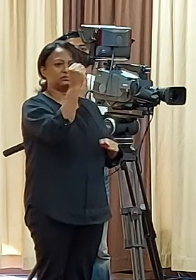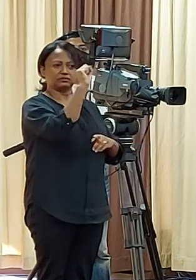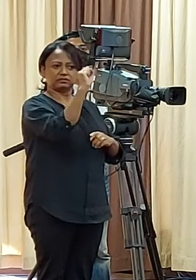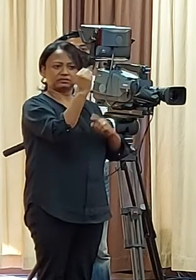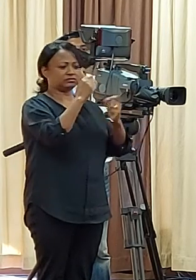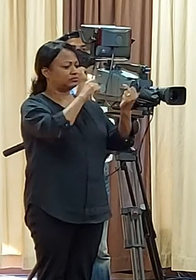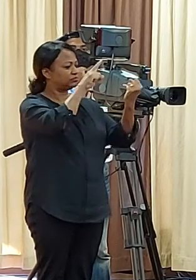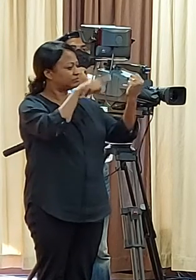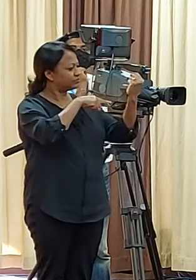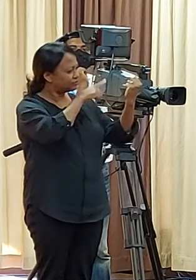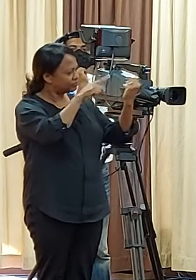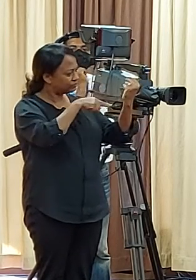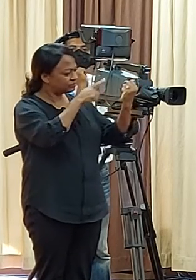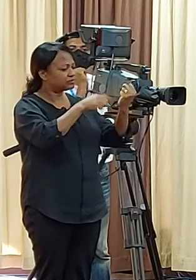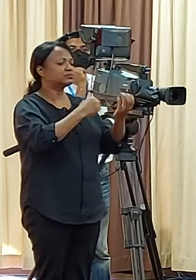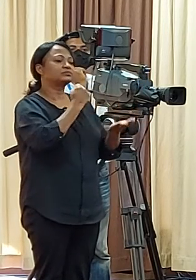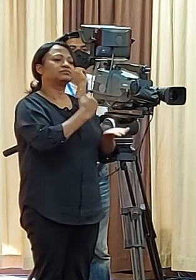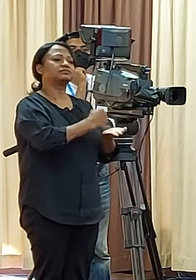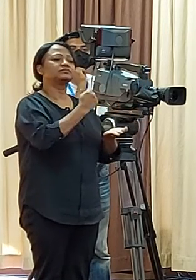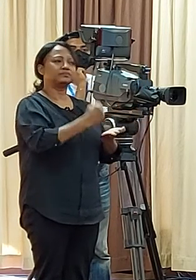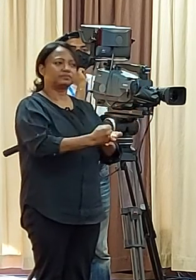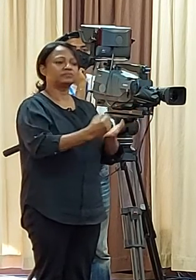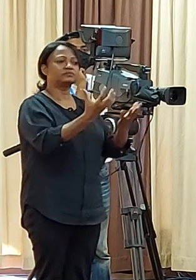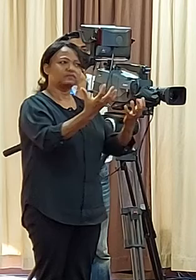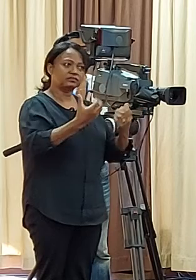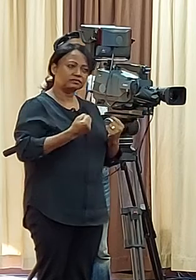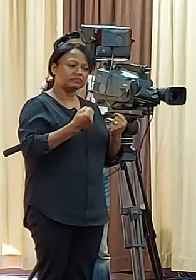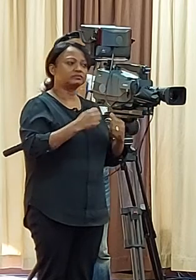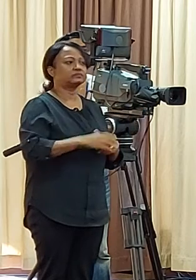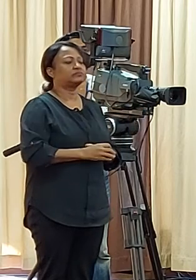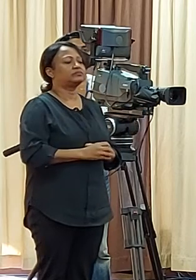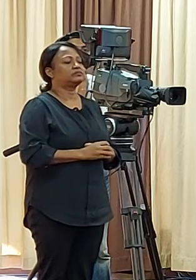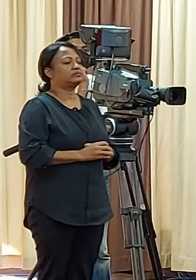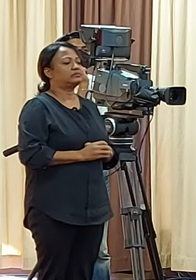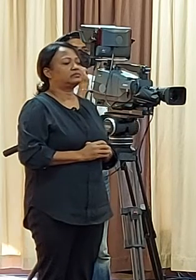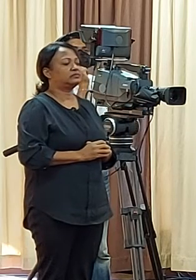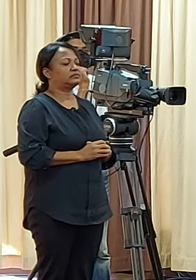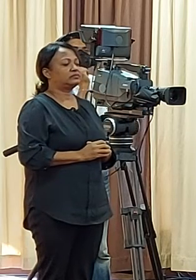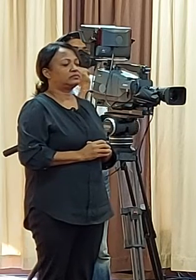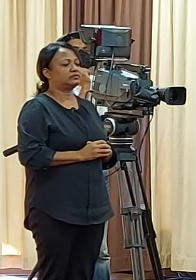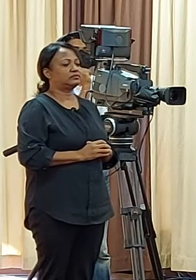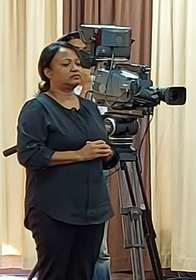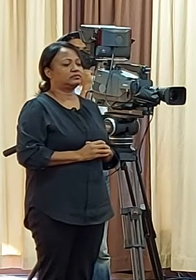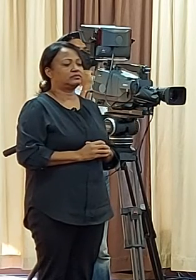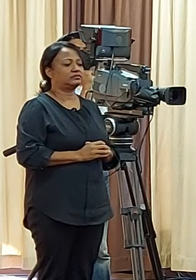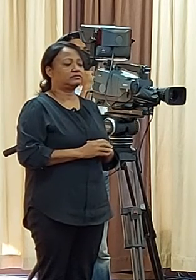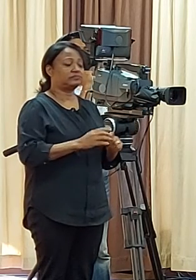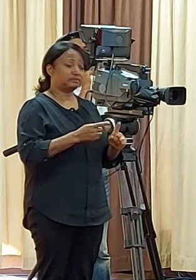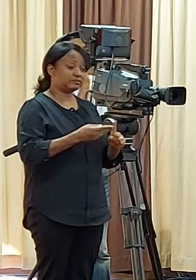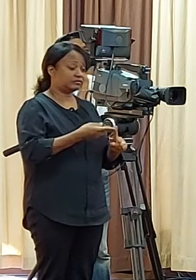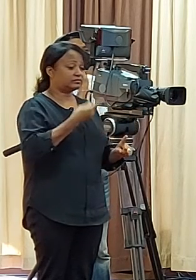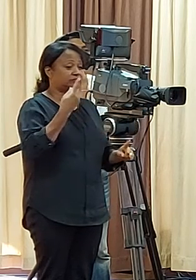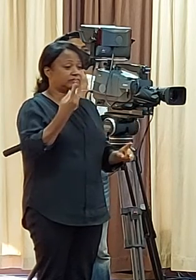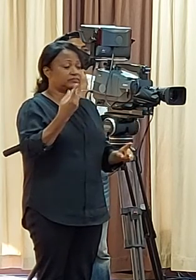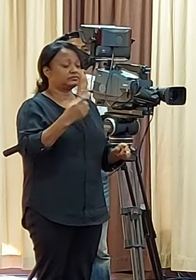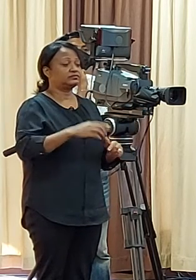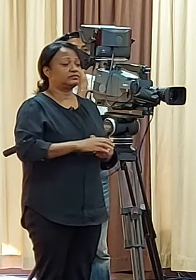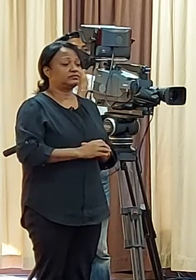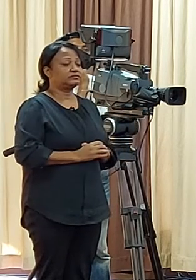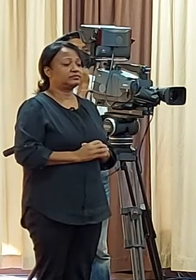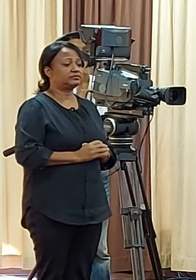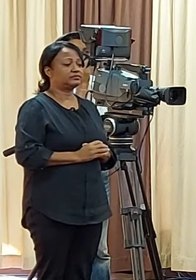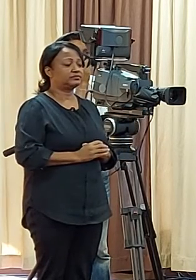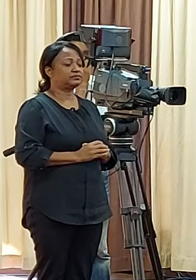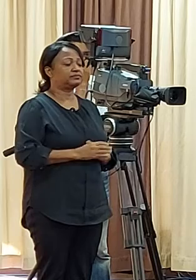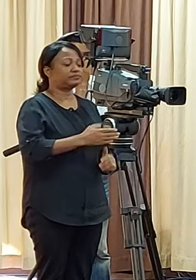autistes gagnent une pension invalide. Donc, ça aussi, pour moi, c'est une mesure très importante parce que,